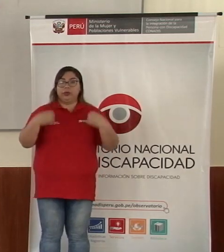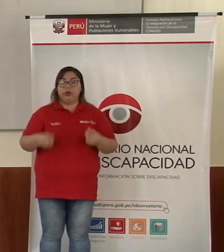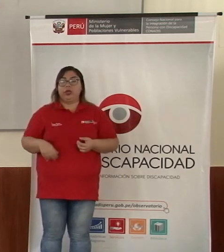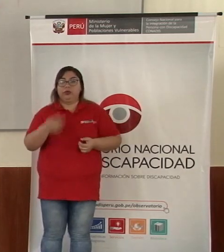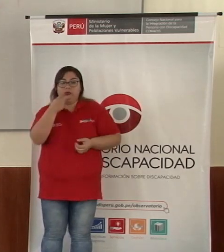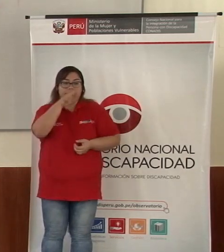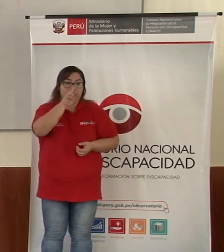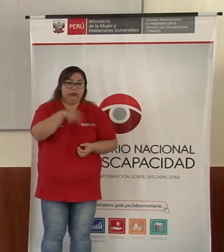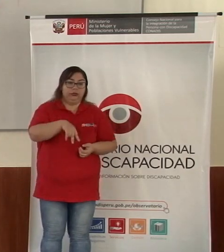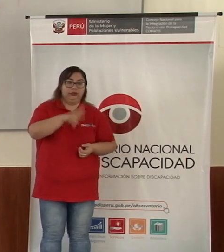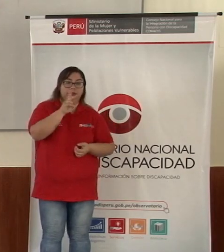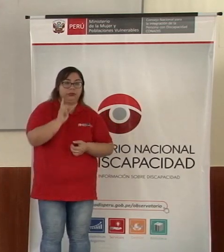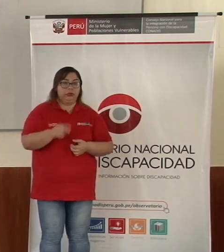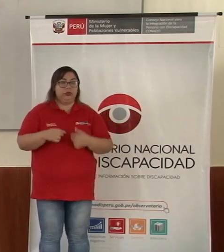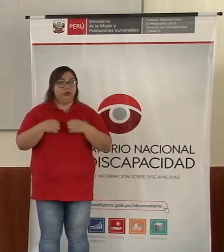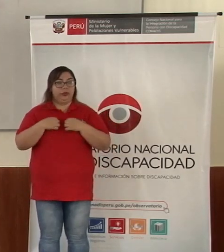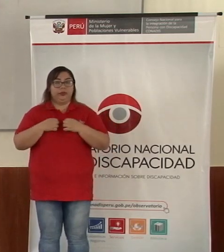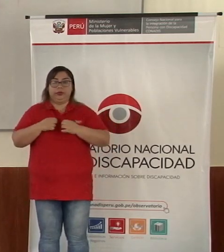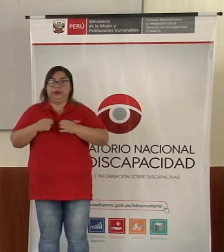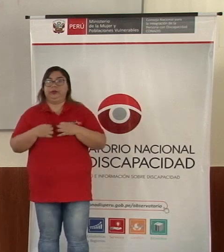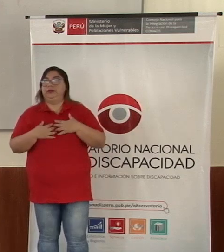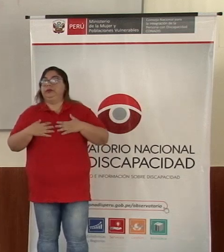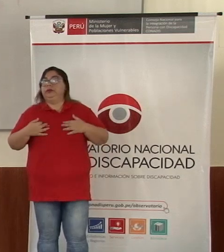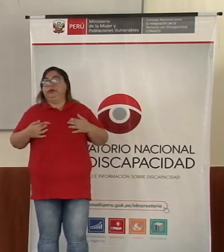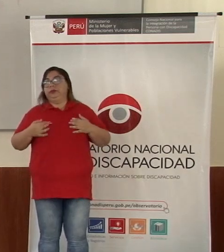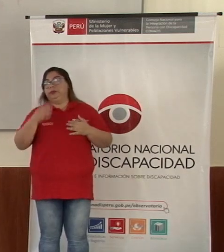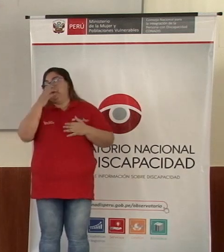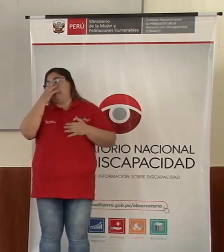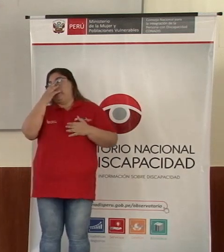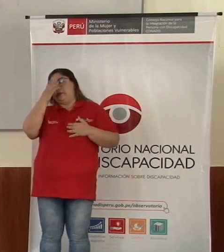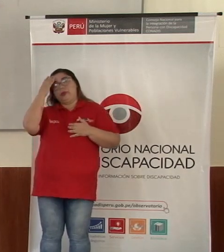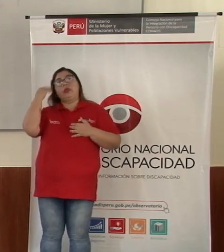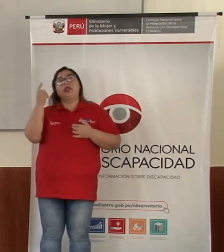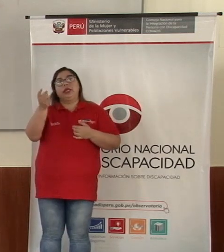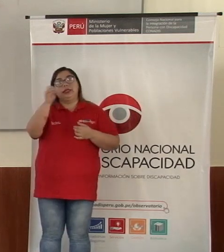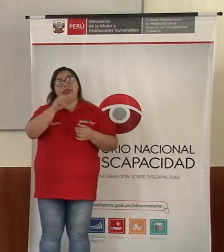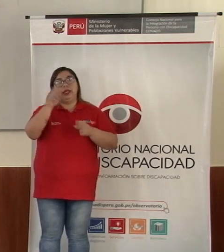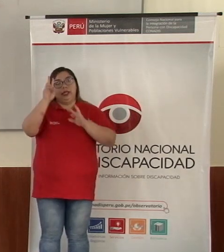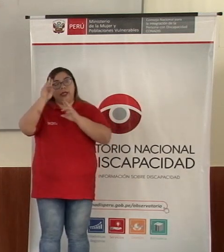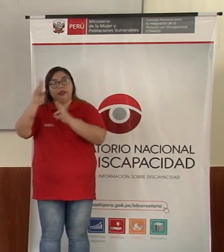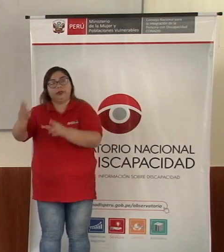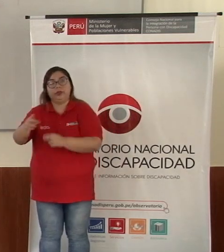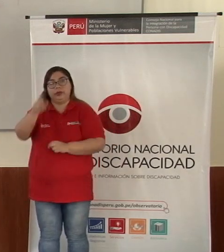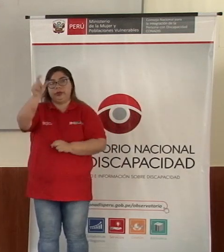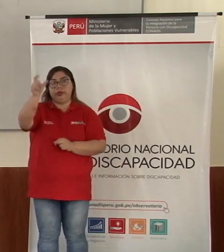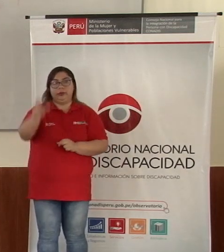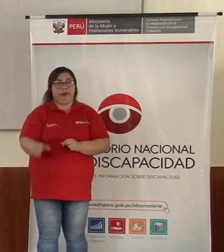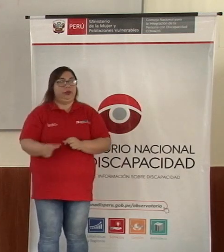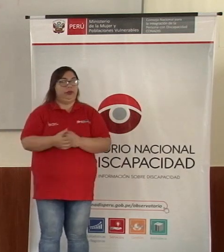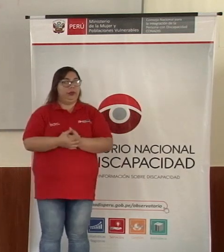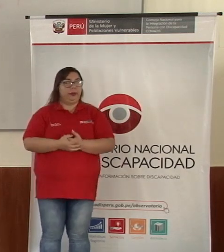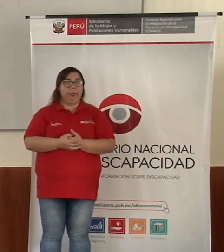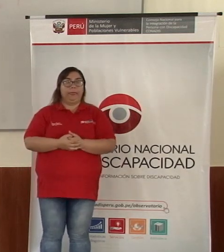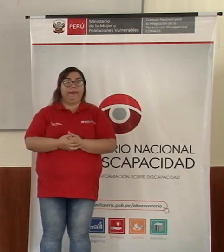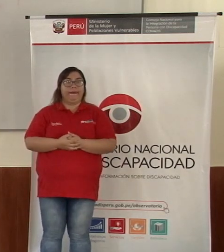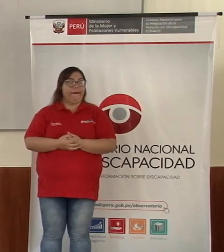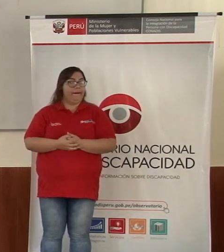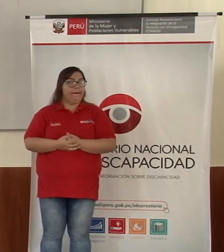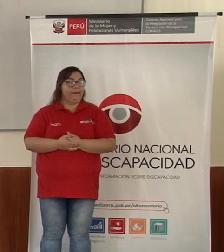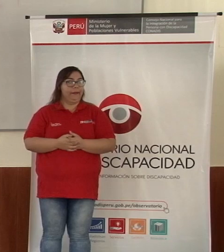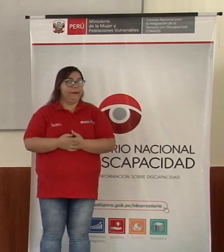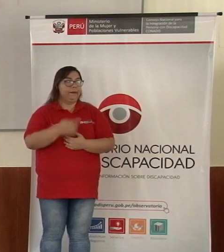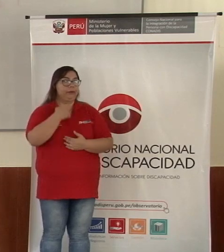damos cuenta, con el perdón de los colegas, si hay alguno presente. Es el respeto hacia la persona,